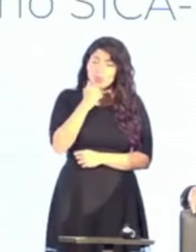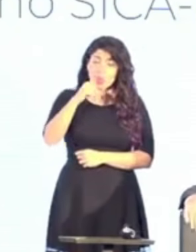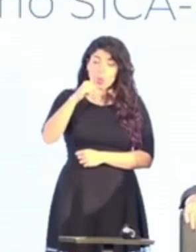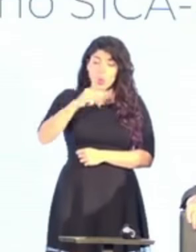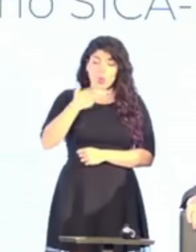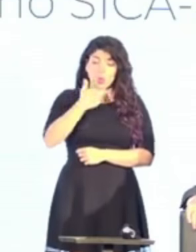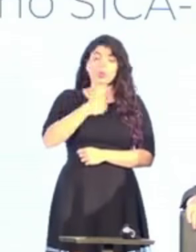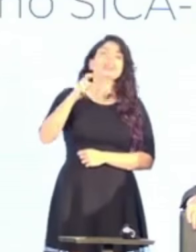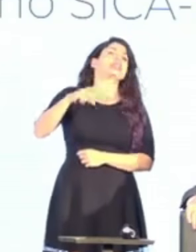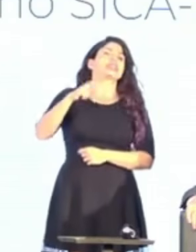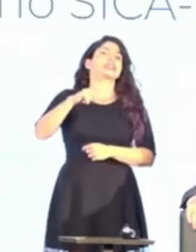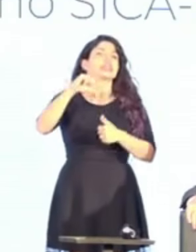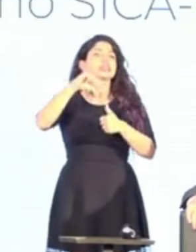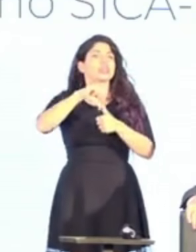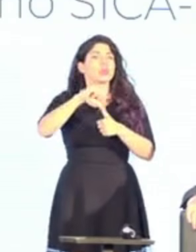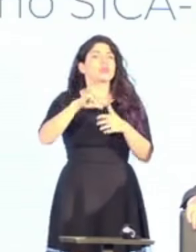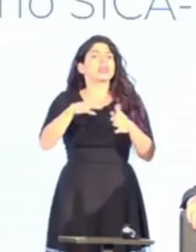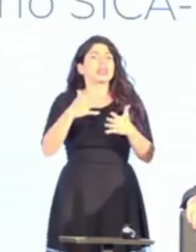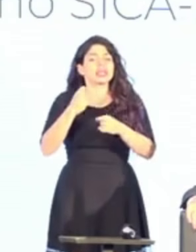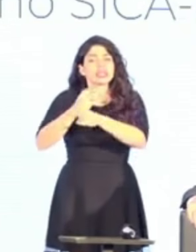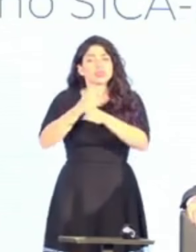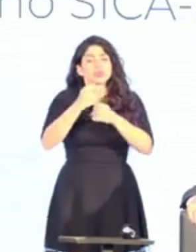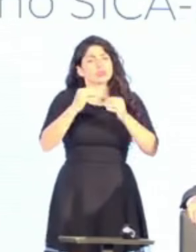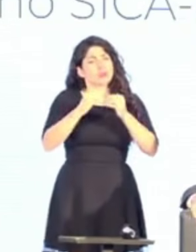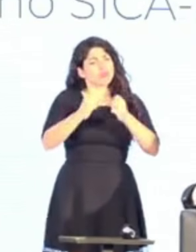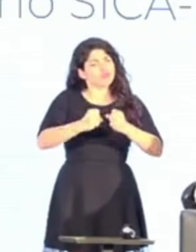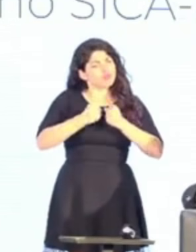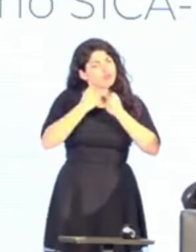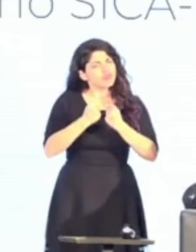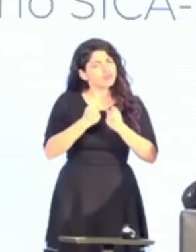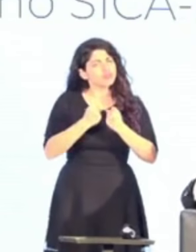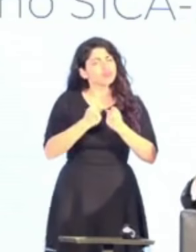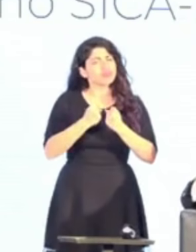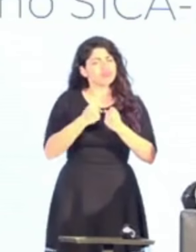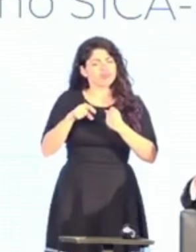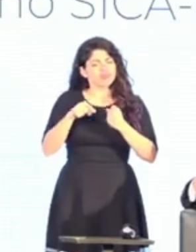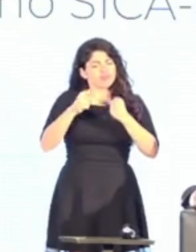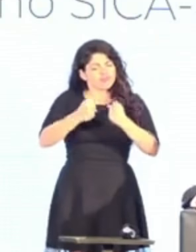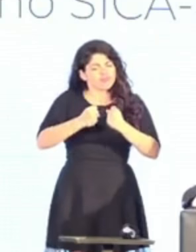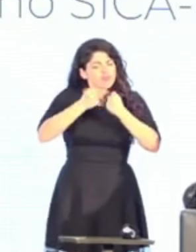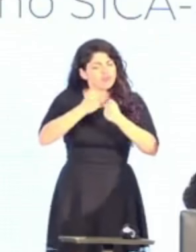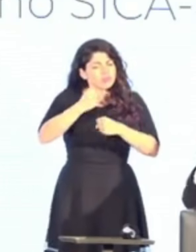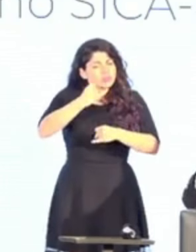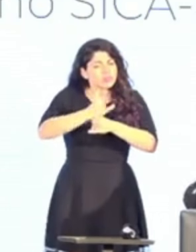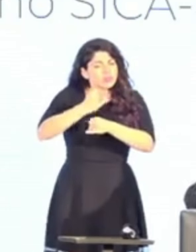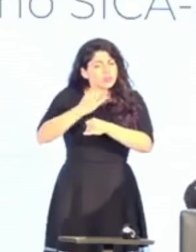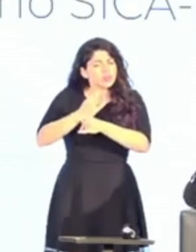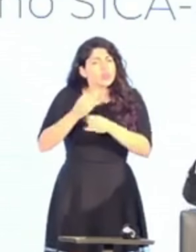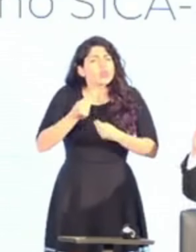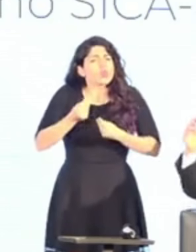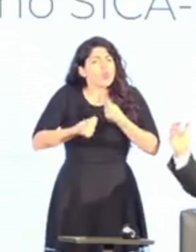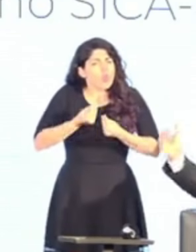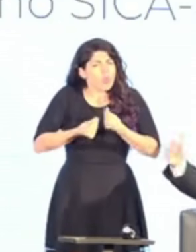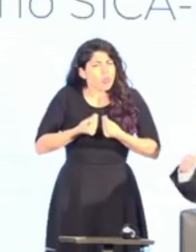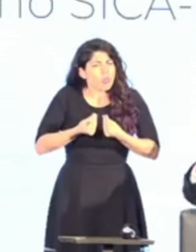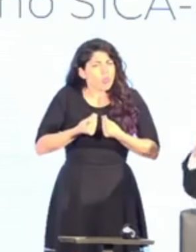Hoy nosotros necesitamos en Centroamérica fortalecer las instituciones y ese fortalecimiento institucional